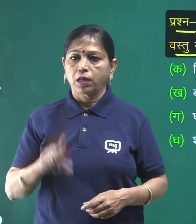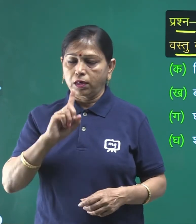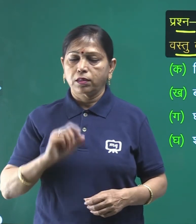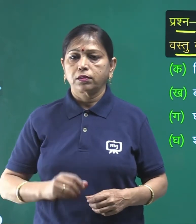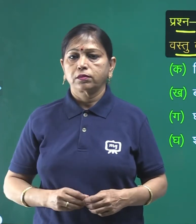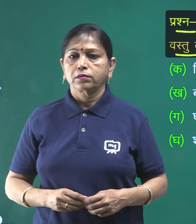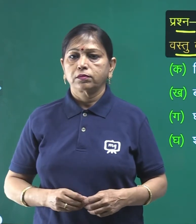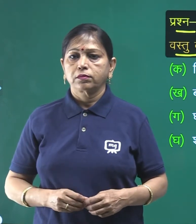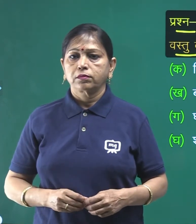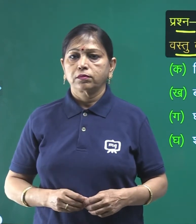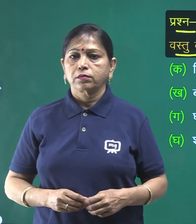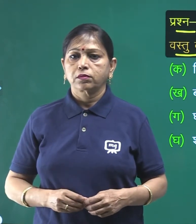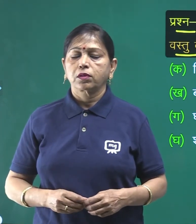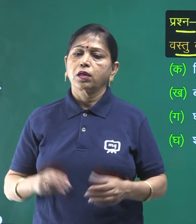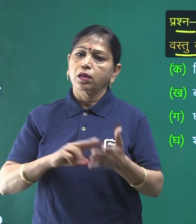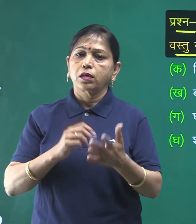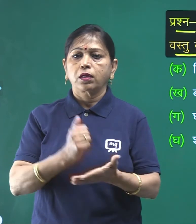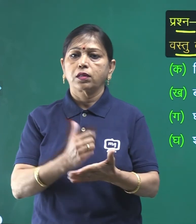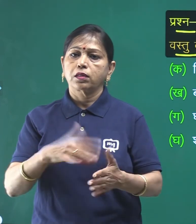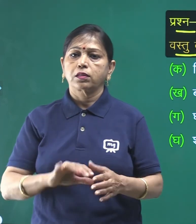1 नियत रहता है,